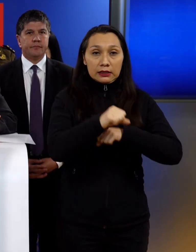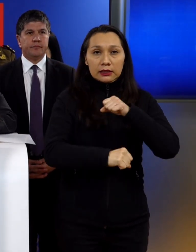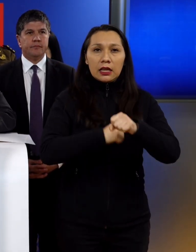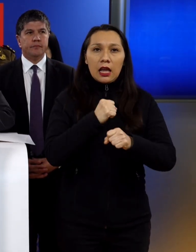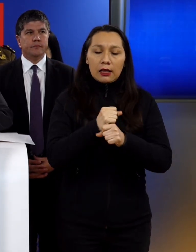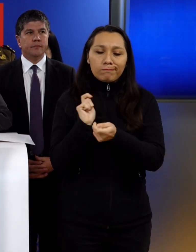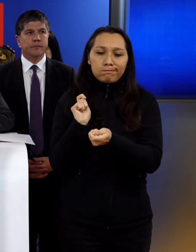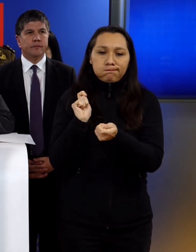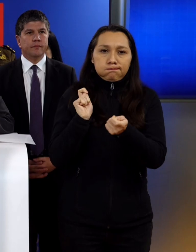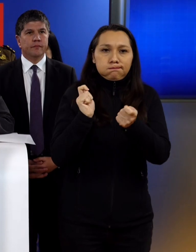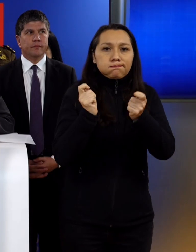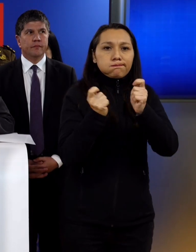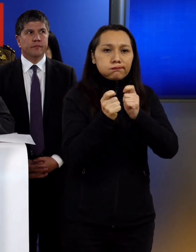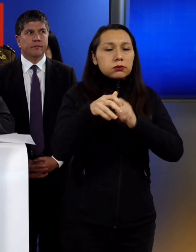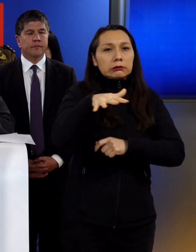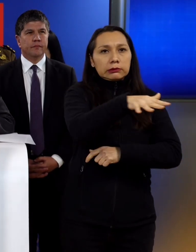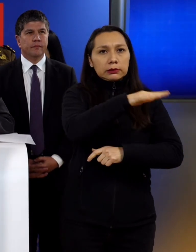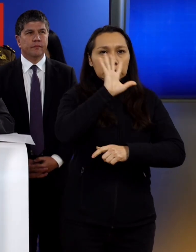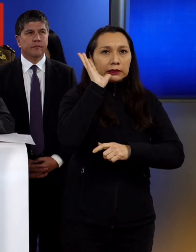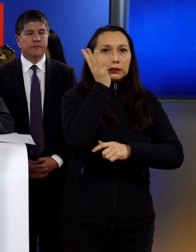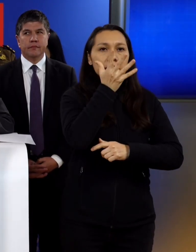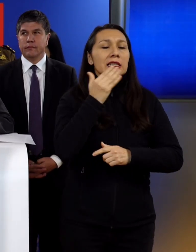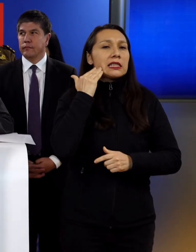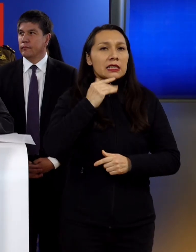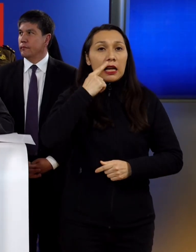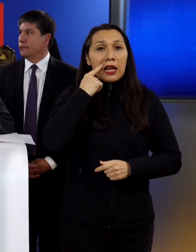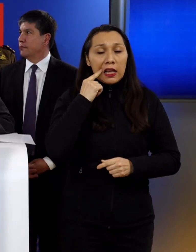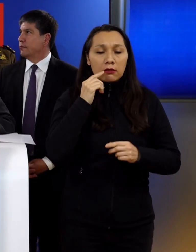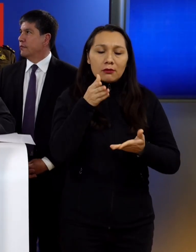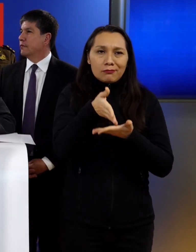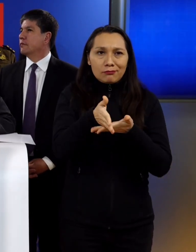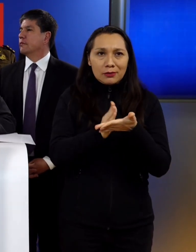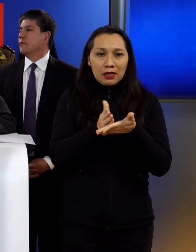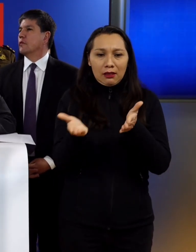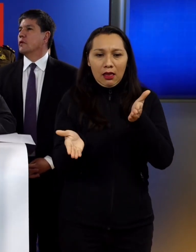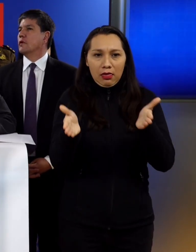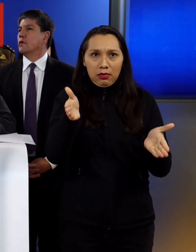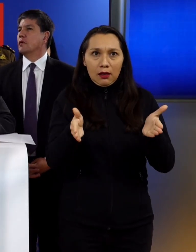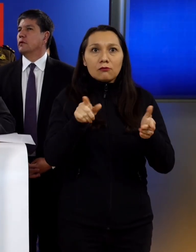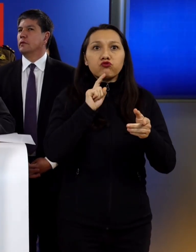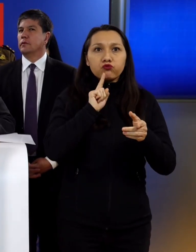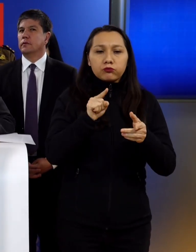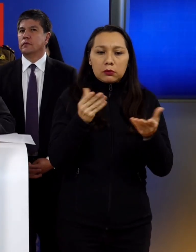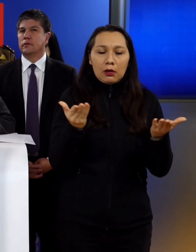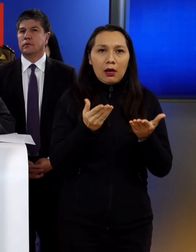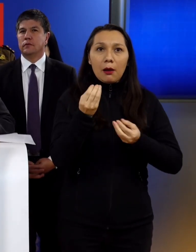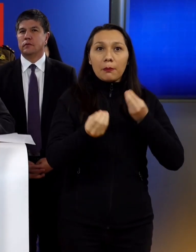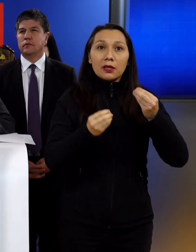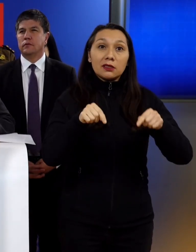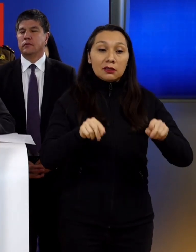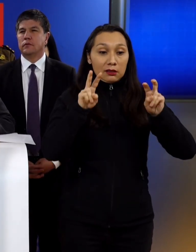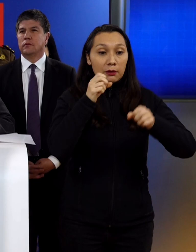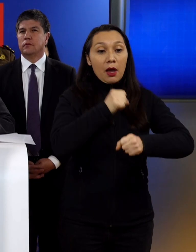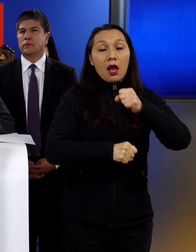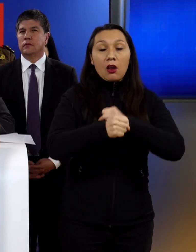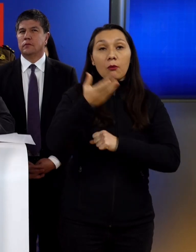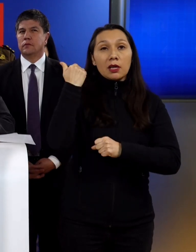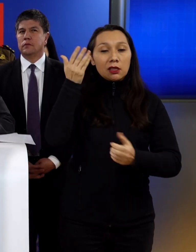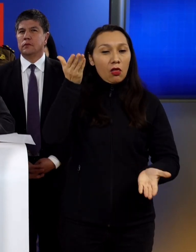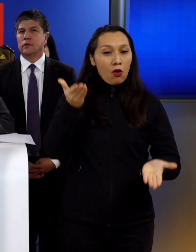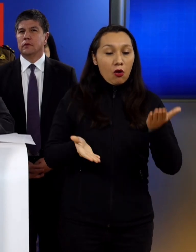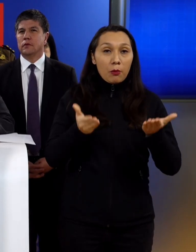estamos mutando hacia el fenómeno del niño. Estamos en una fase intermedia. Lo que se espera es que en relación al año